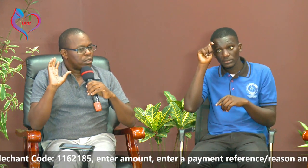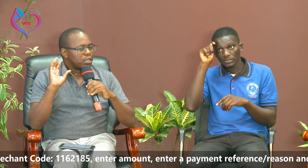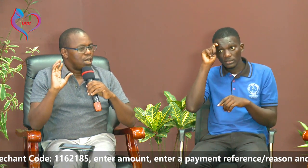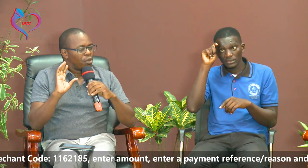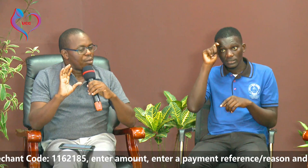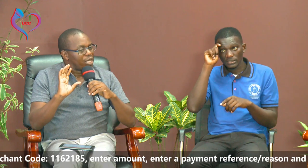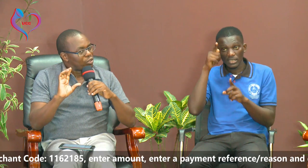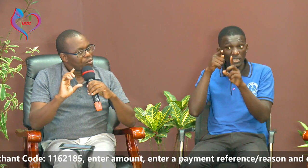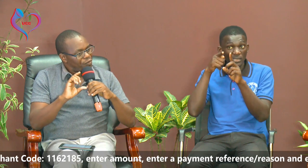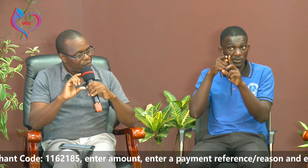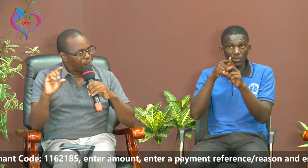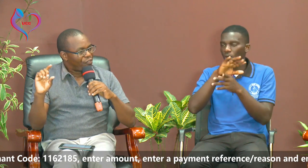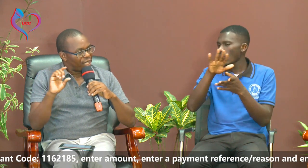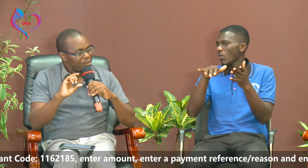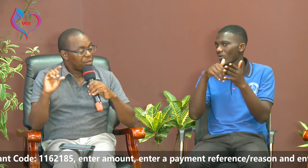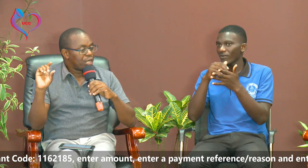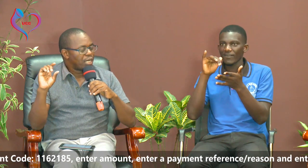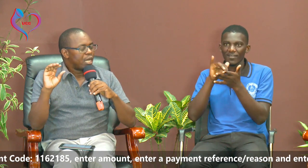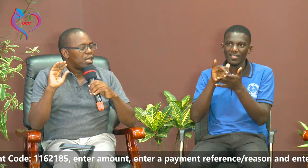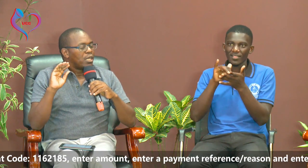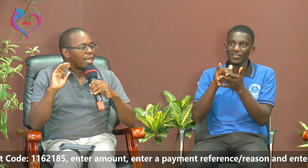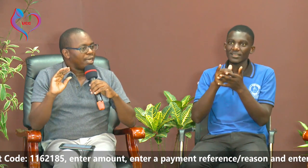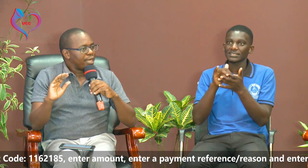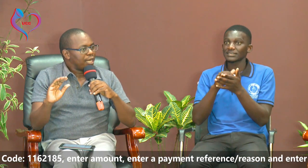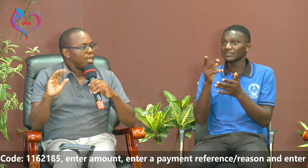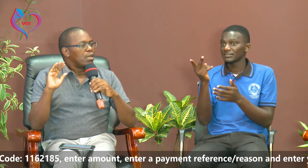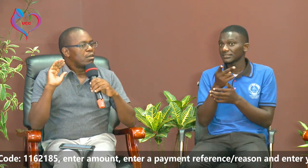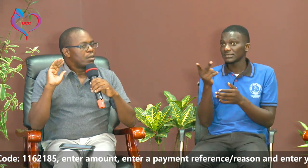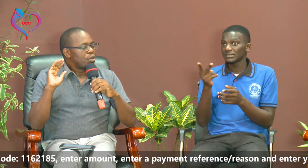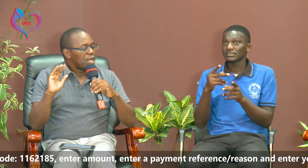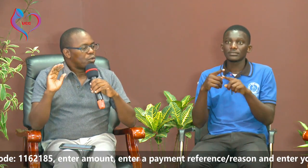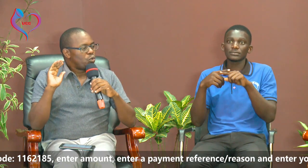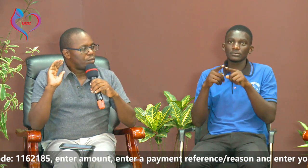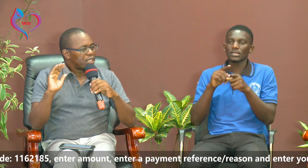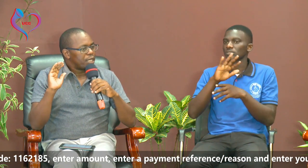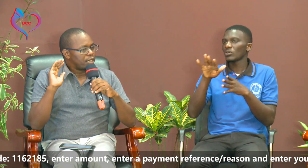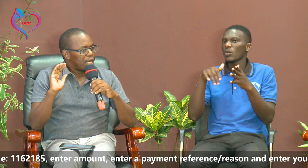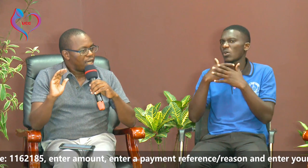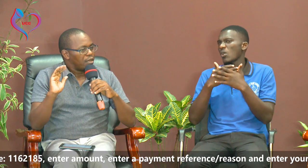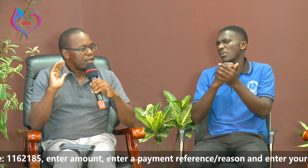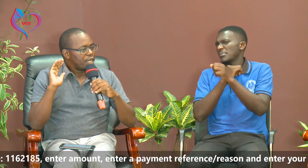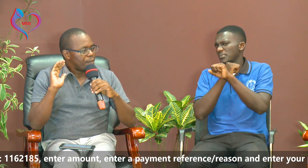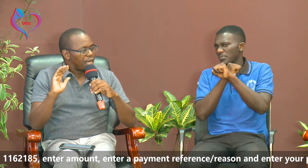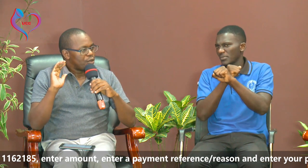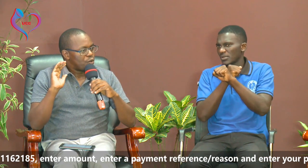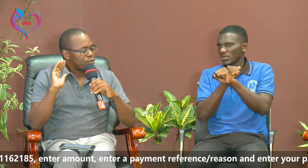ambitions, byonna byonna ebintu bifanagana biri mwenda, na ye byonna bikumibwa kye bayita embala